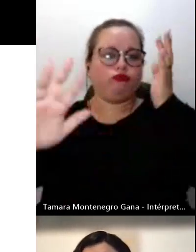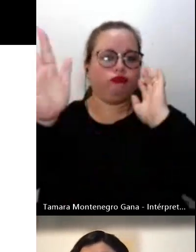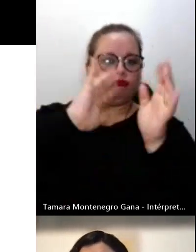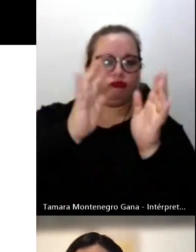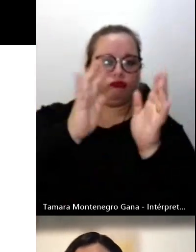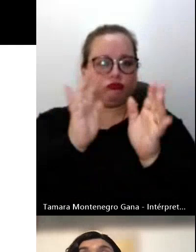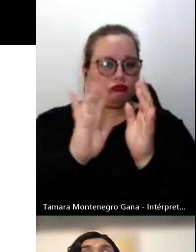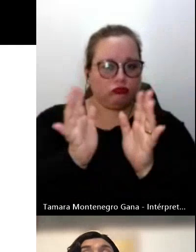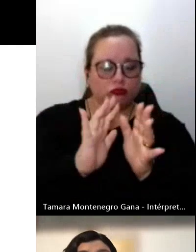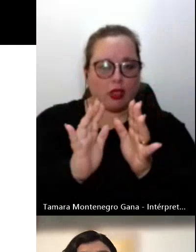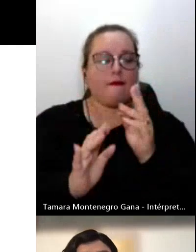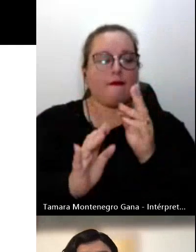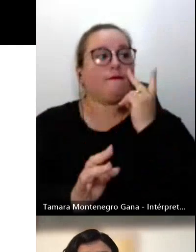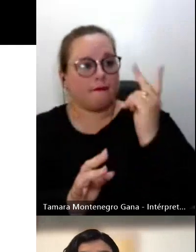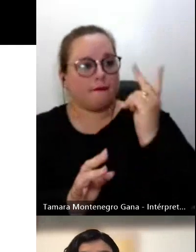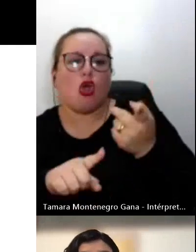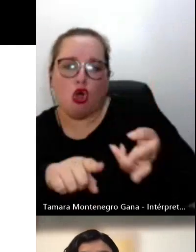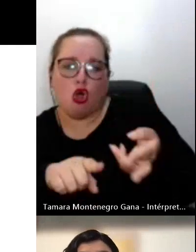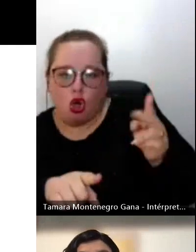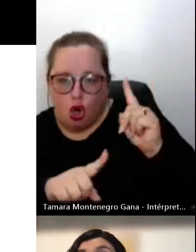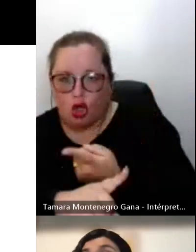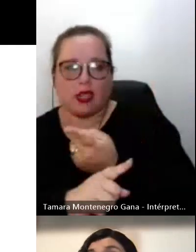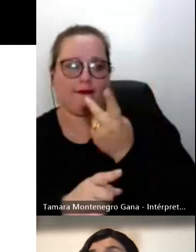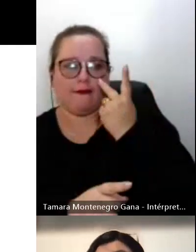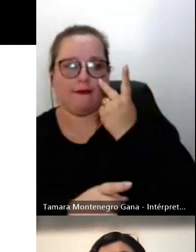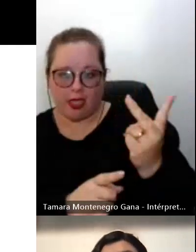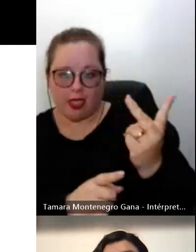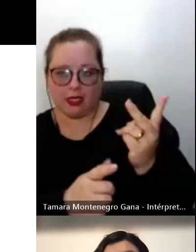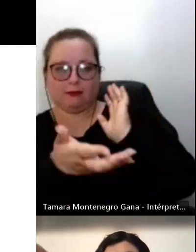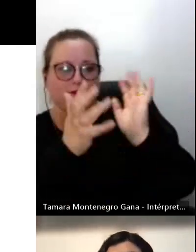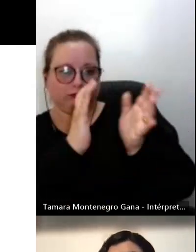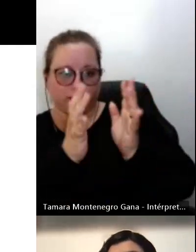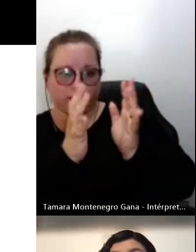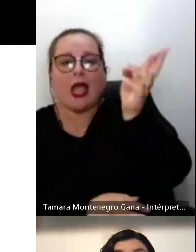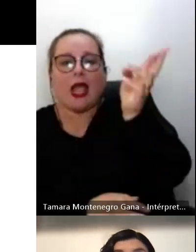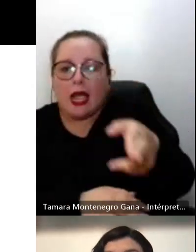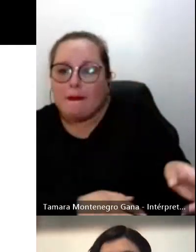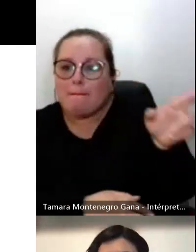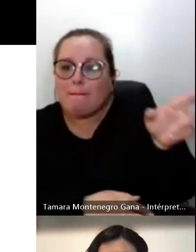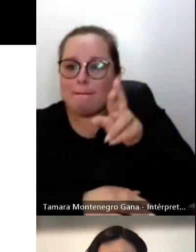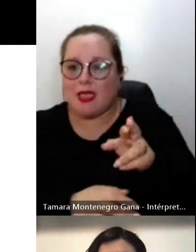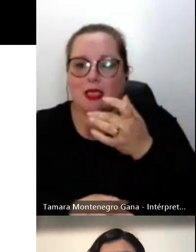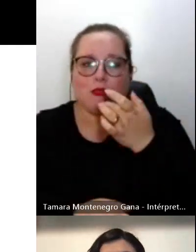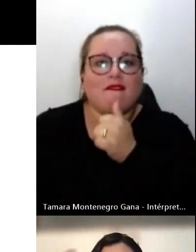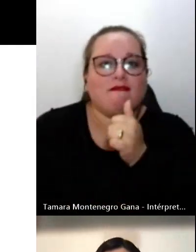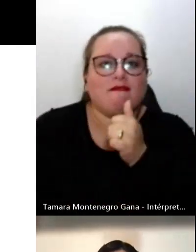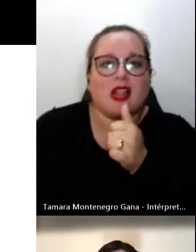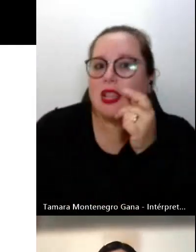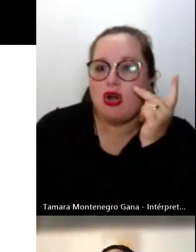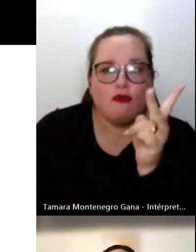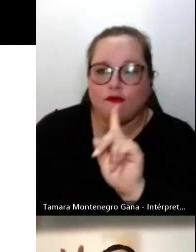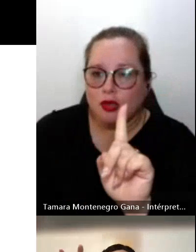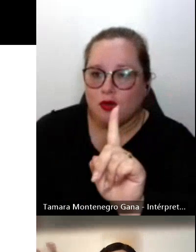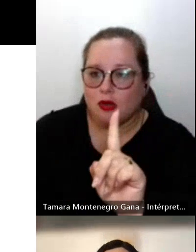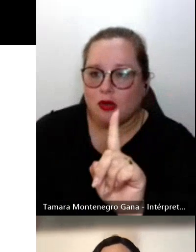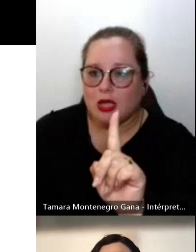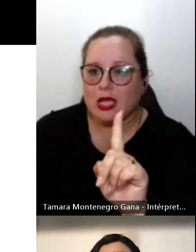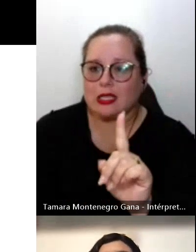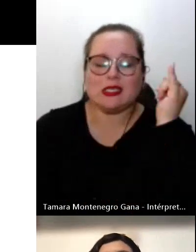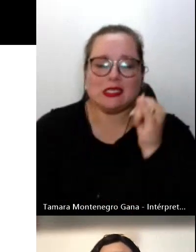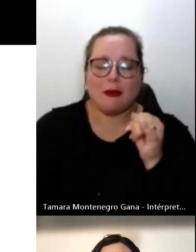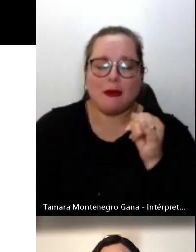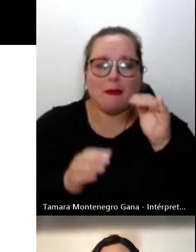le dice, mira nuevamente a tu compañero, repite que tu compañero no vio tu intervención. Es decir, están todo el